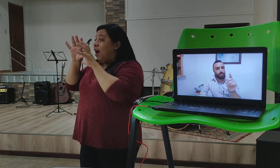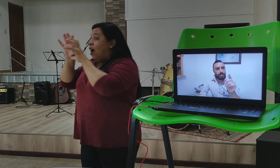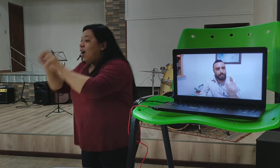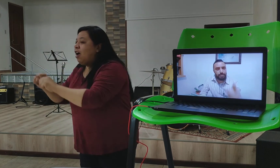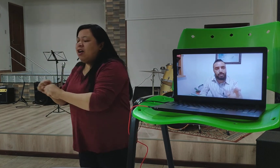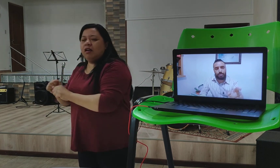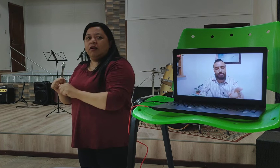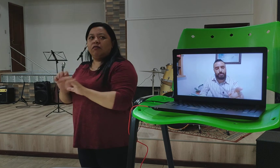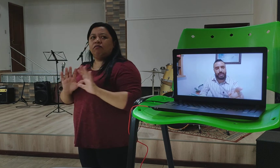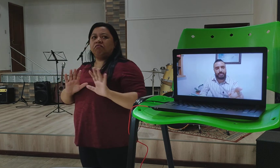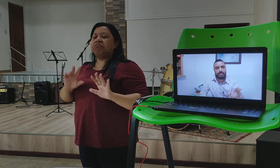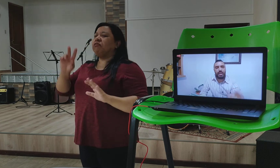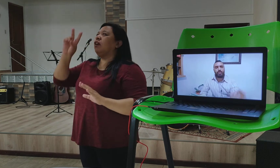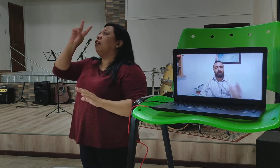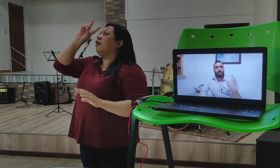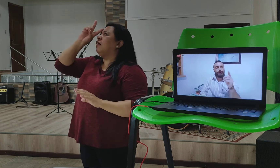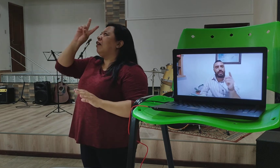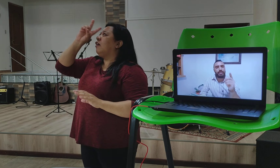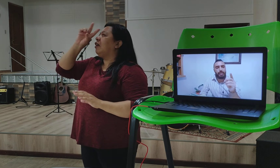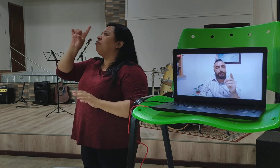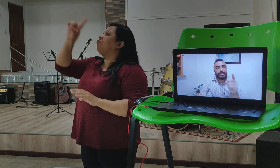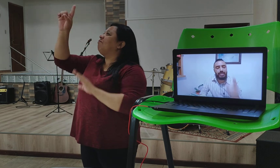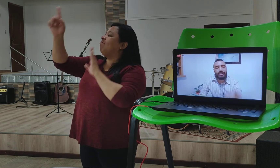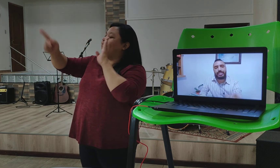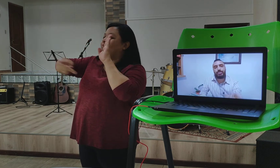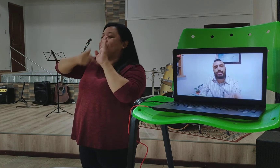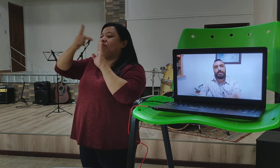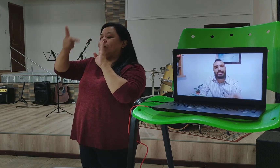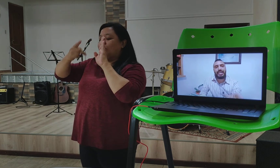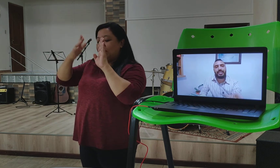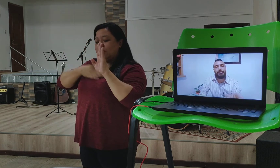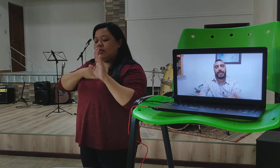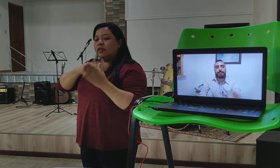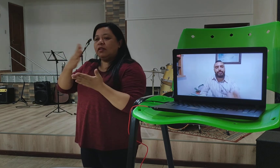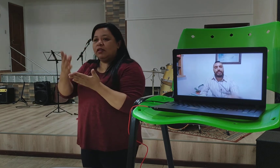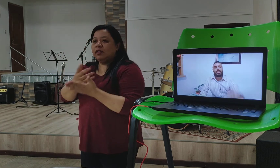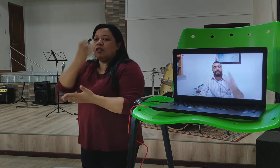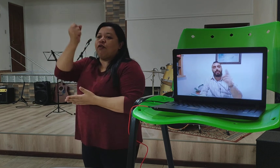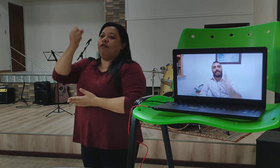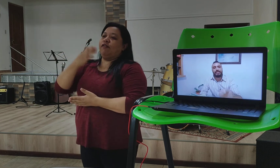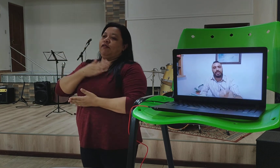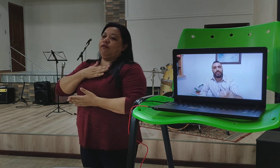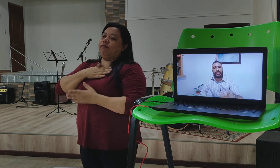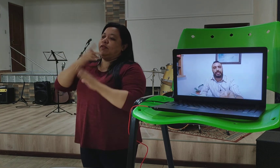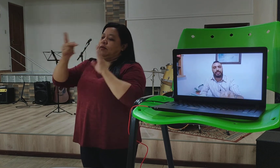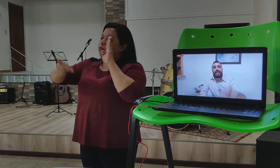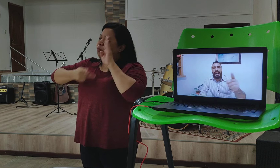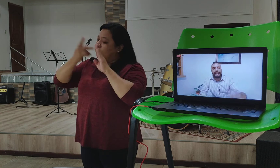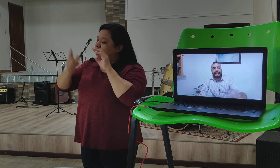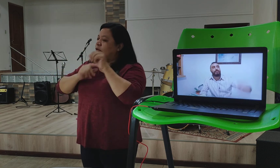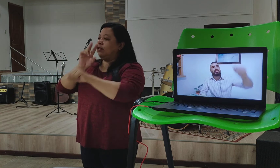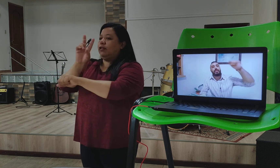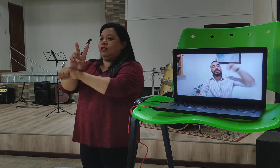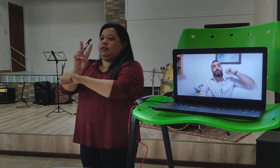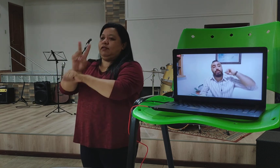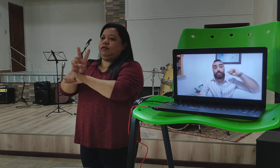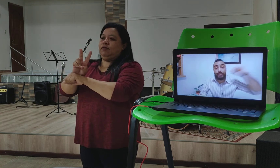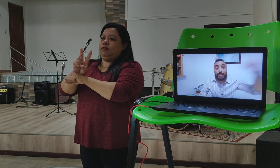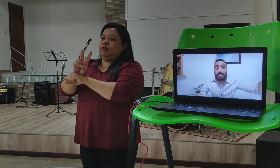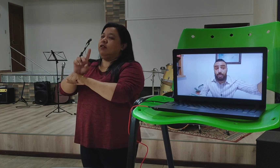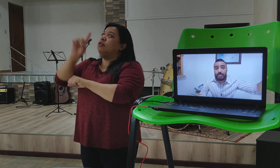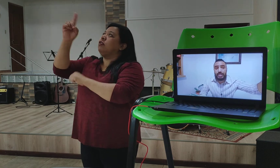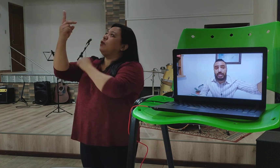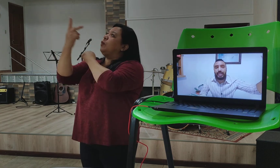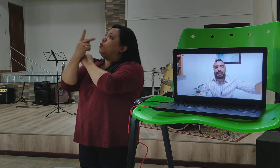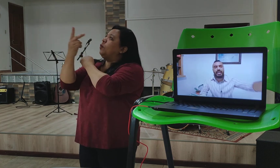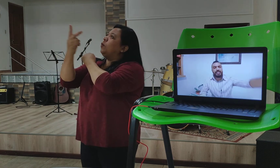mas quando eu lembro das tuas promessas, quando eu lembro da salvação dispensada a mim e das promessas feitas a respeito da salvação que o Senhor